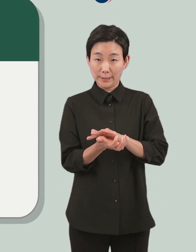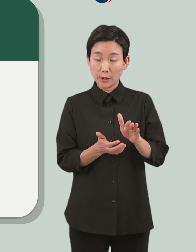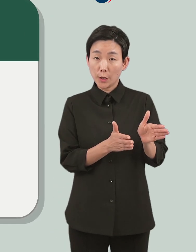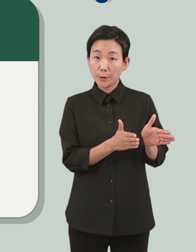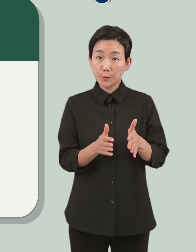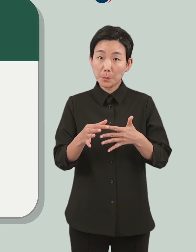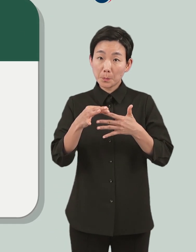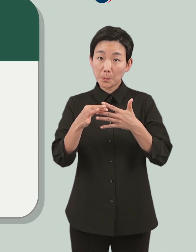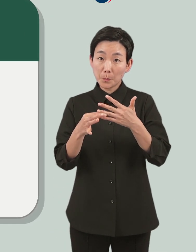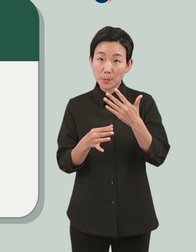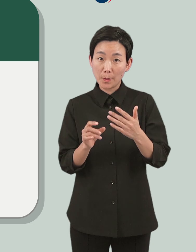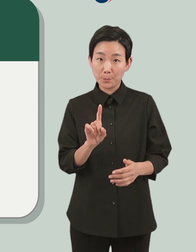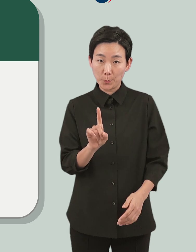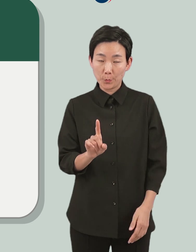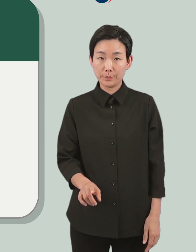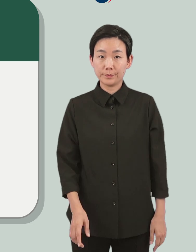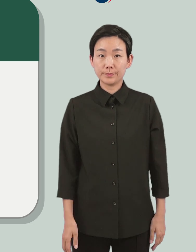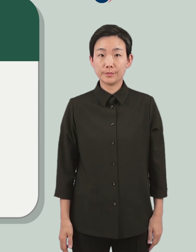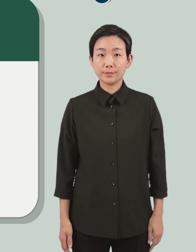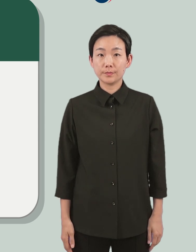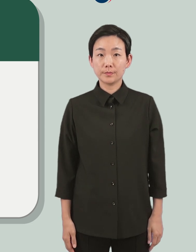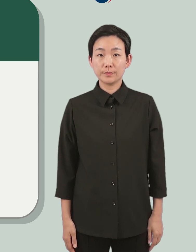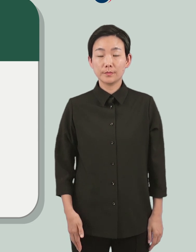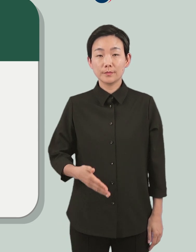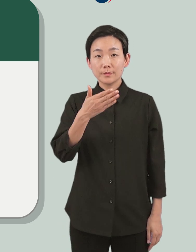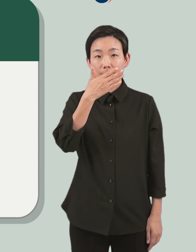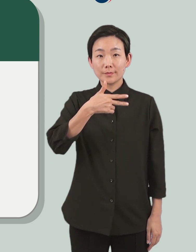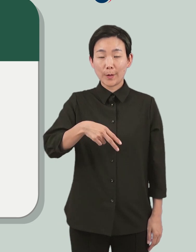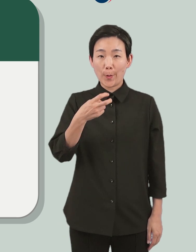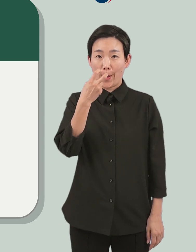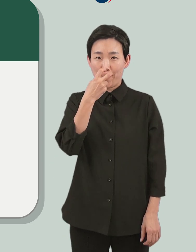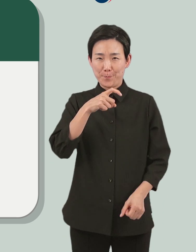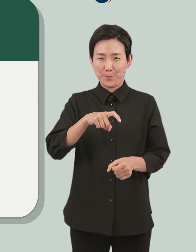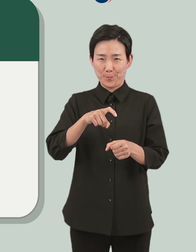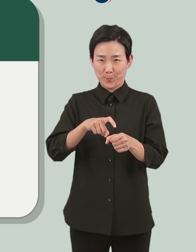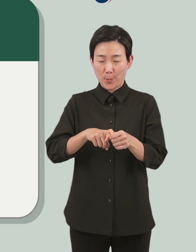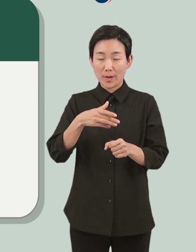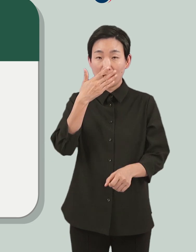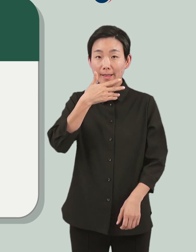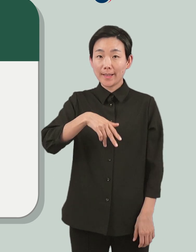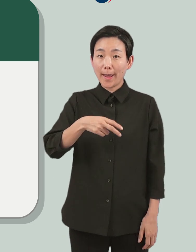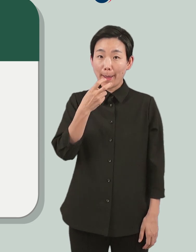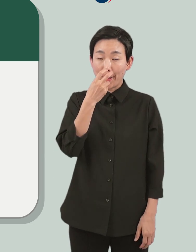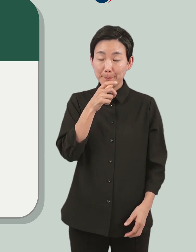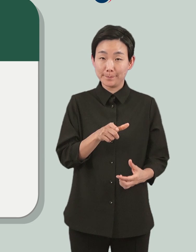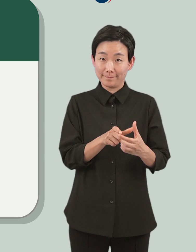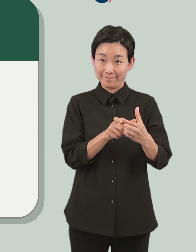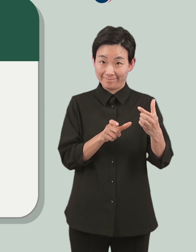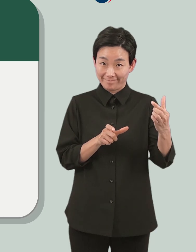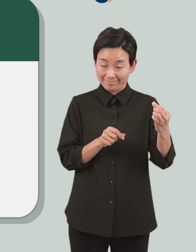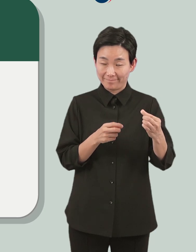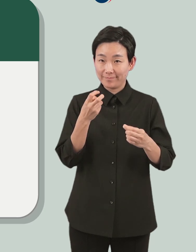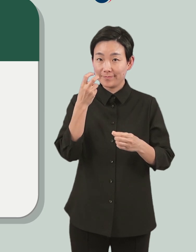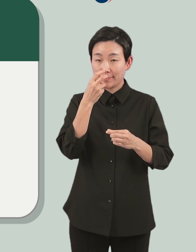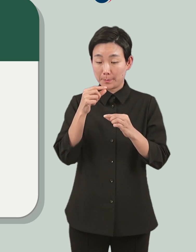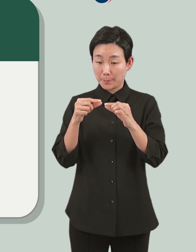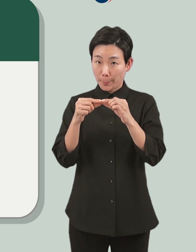이 의료기기의 사용 전 준비사항은 무엇입니까? 혈당 측정을 위한 측정기와 검사지 체외 제허